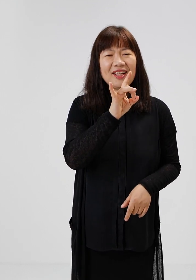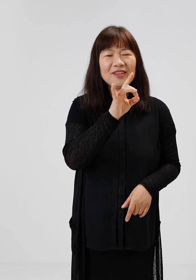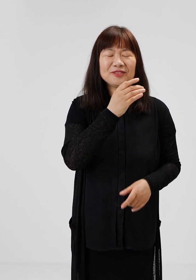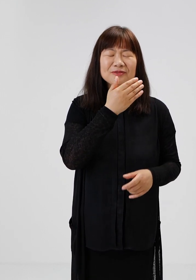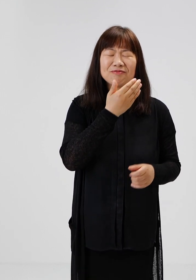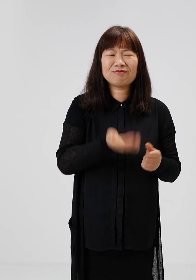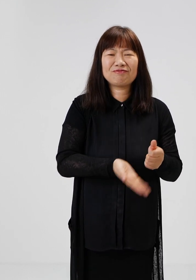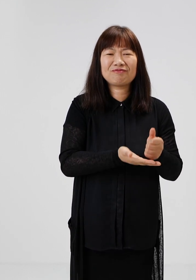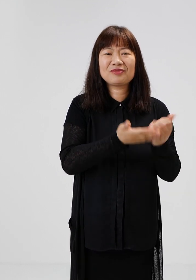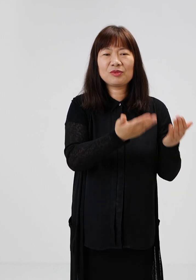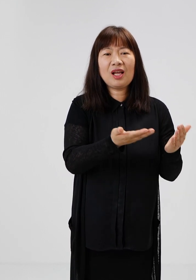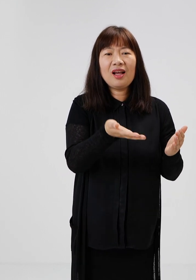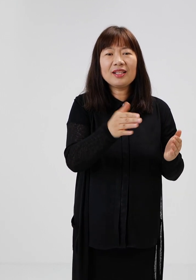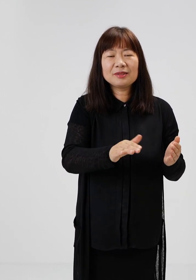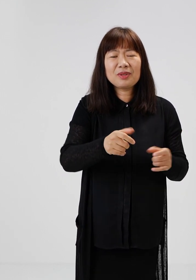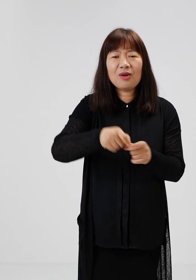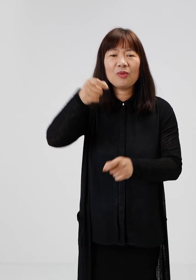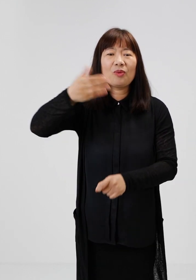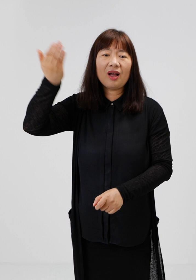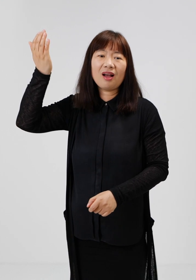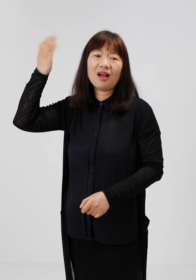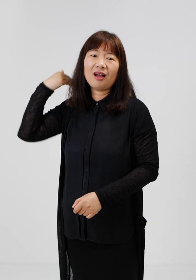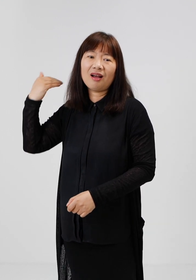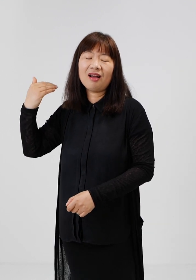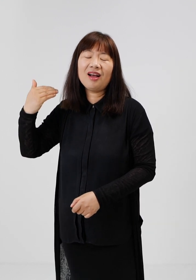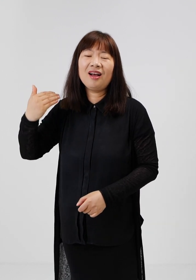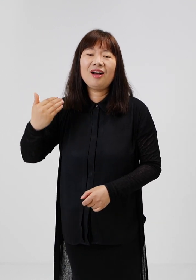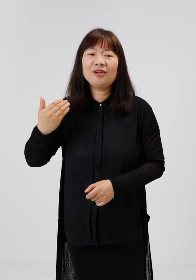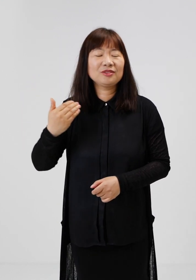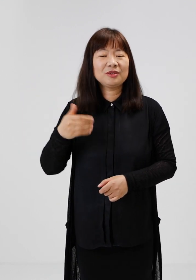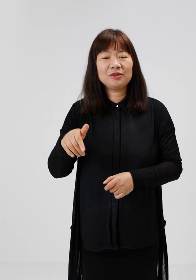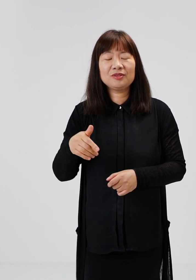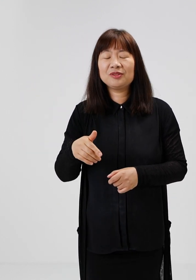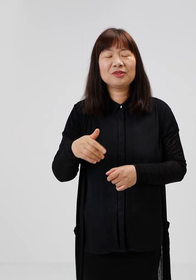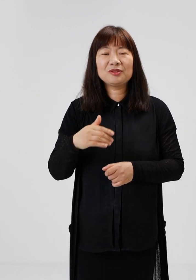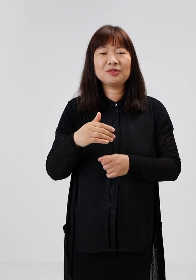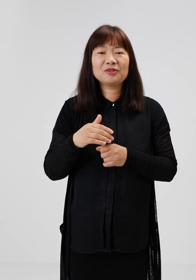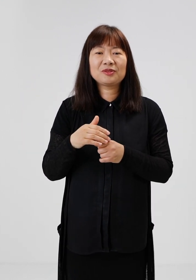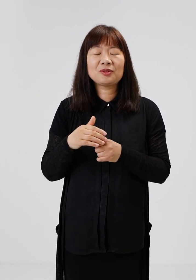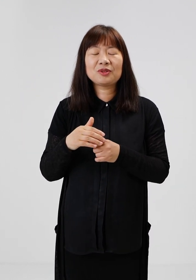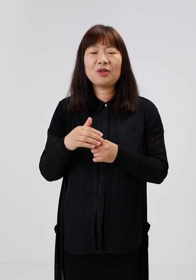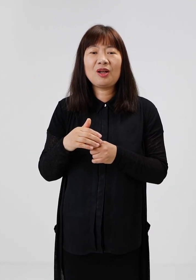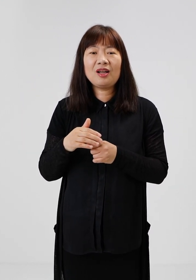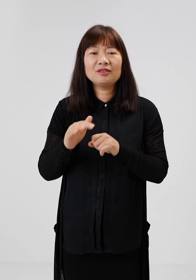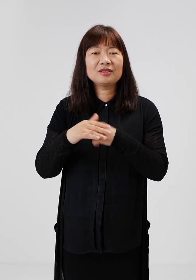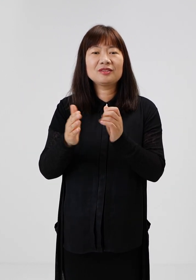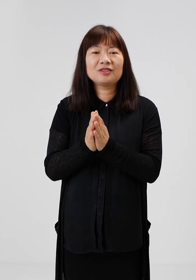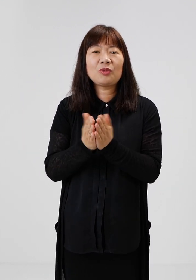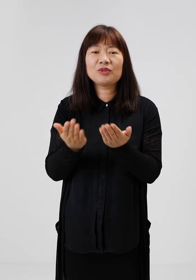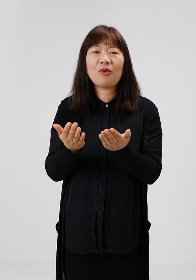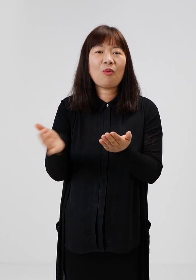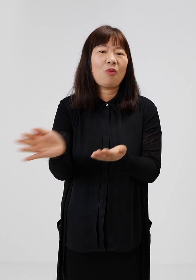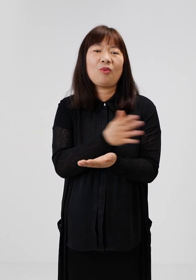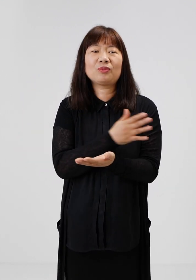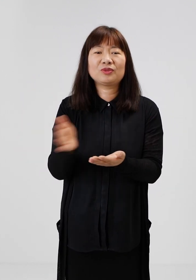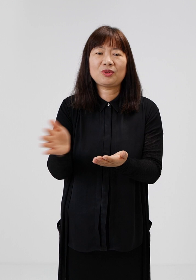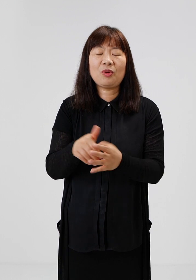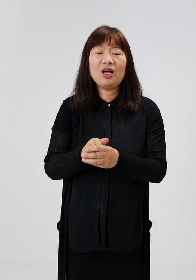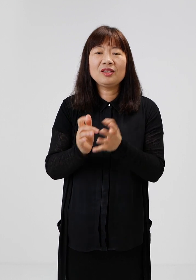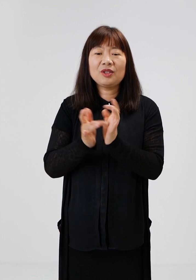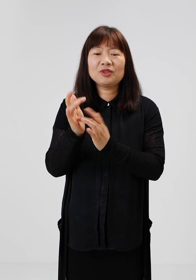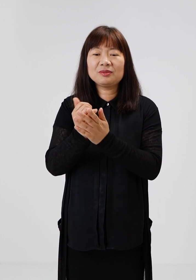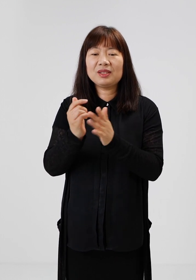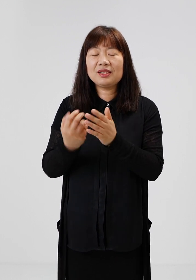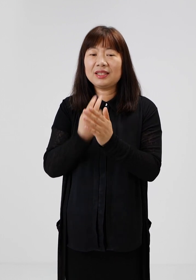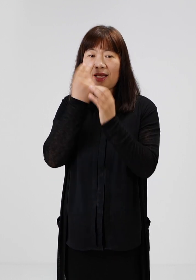사람들은 사본이 돌아다니길 해요. 없잖아요. 아무것도. 예수님의 시대만 해도 사람들이 회당에나 가서